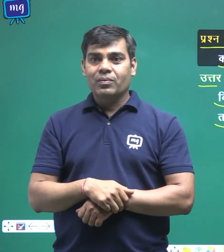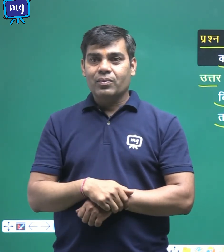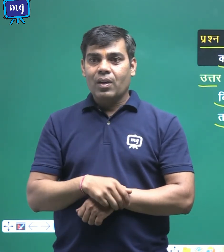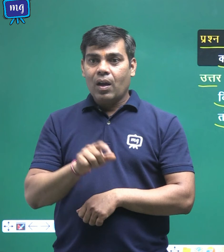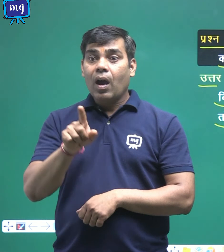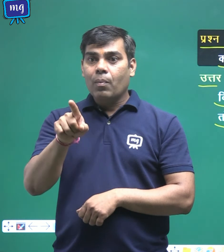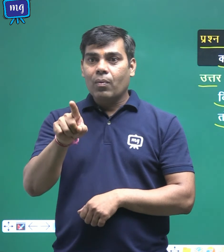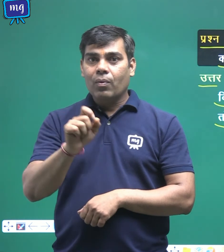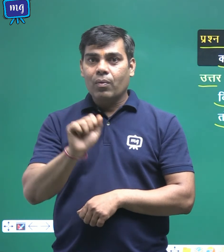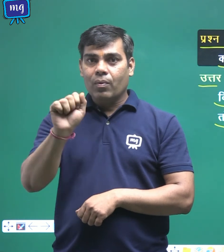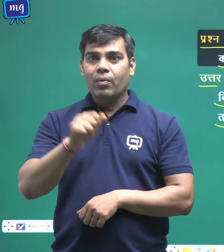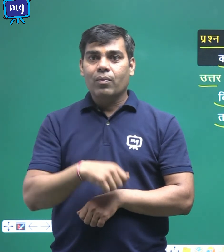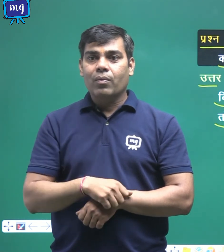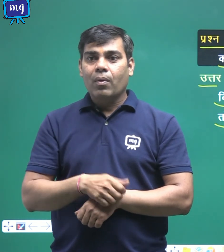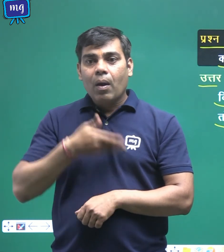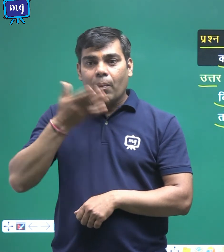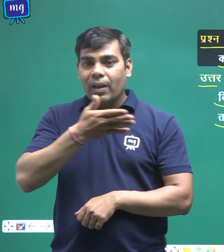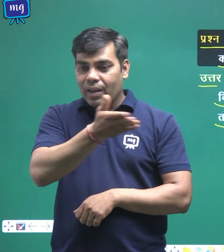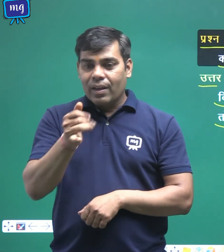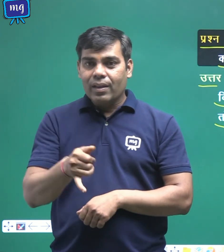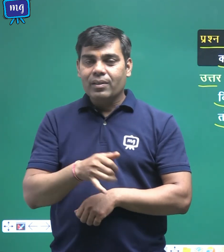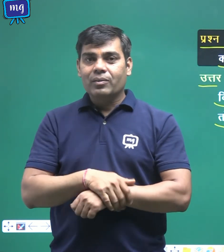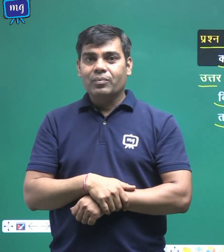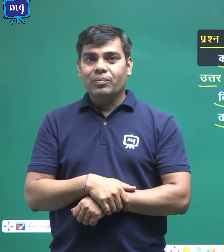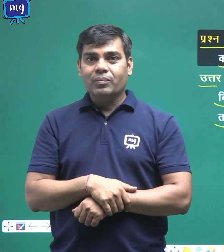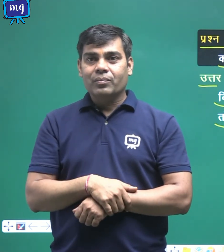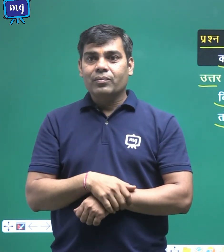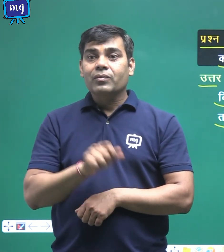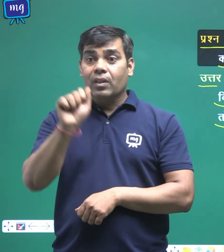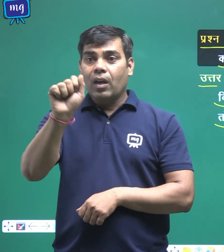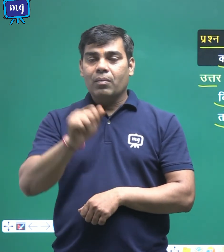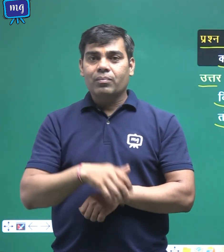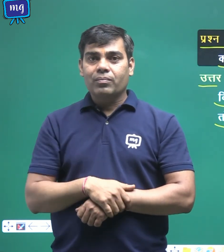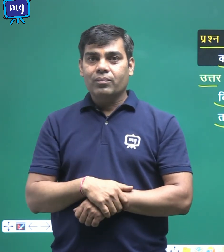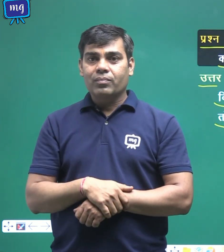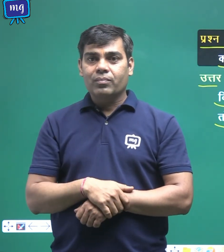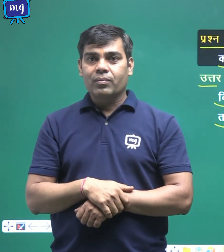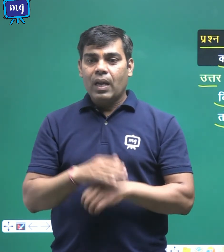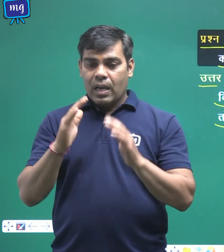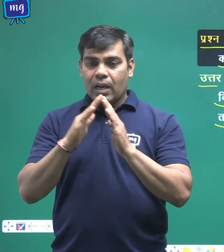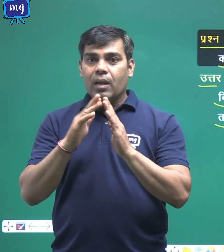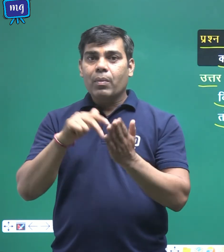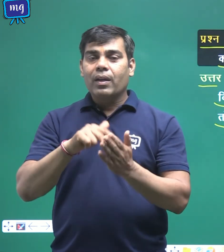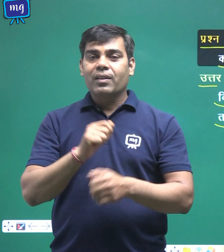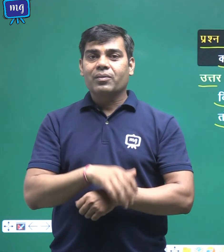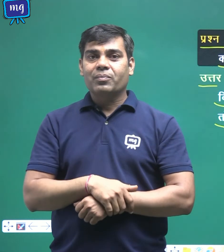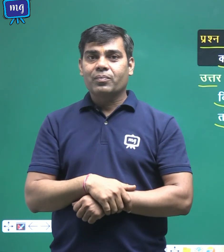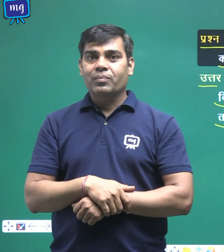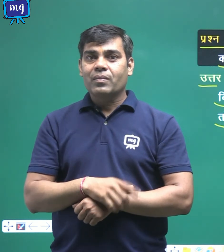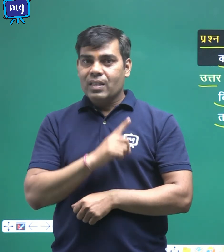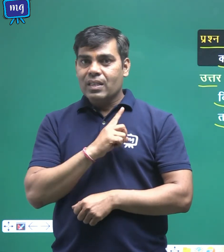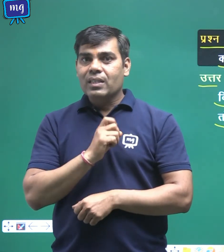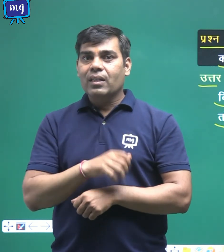आपको पढ़ाया है। आप घर पर